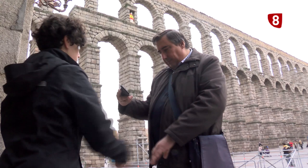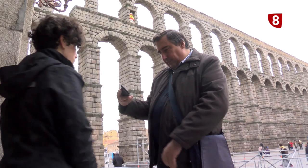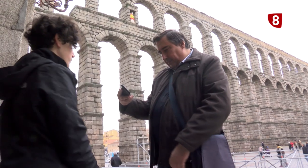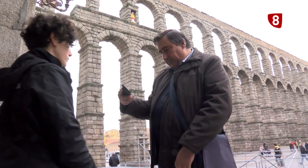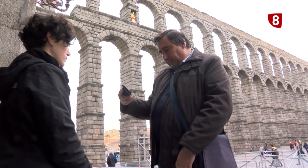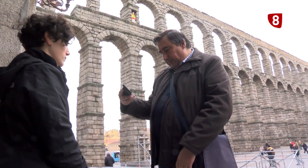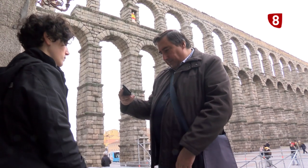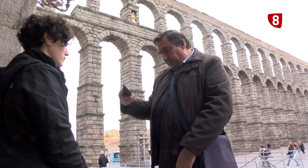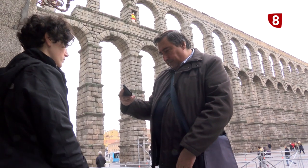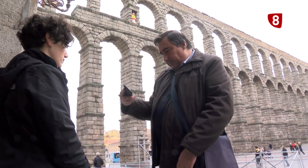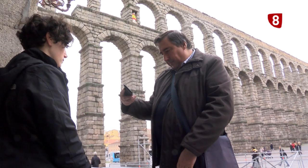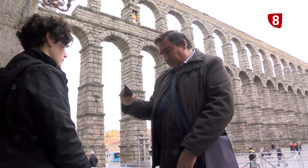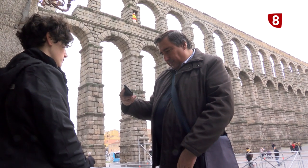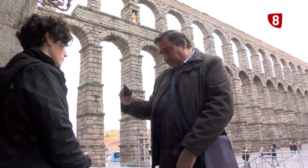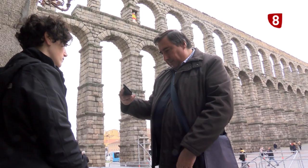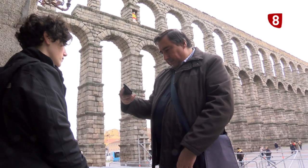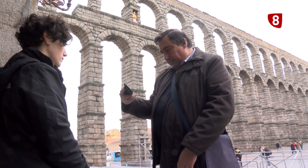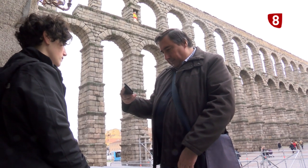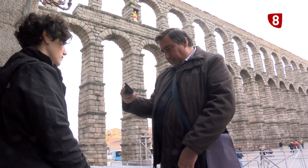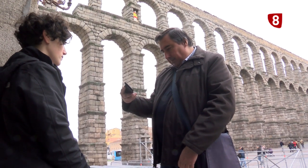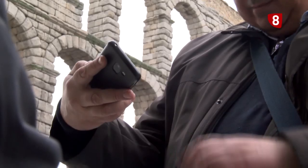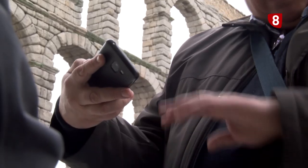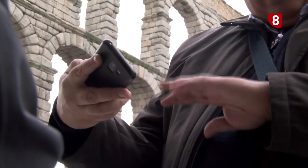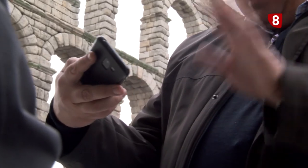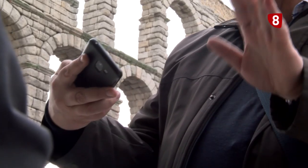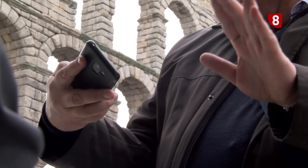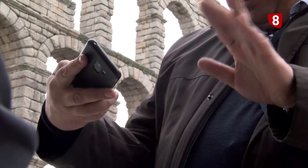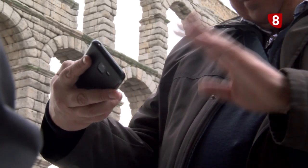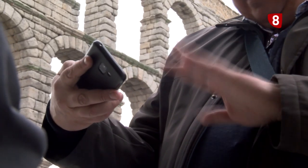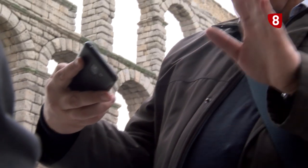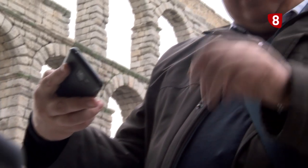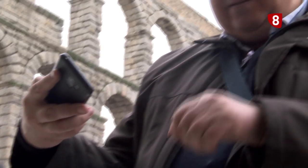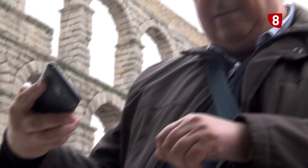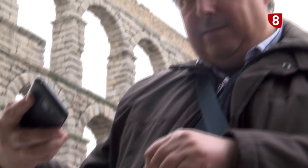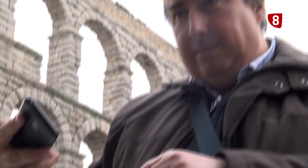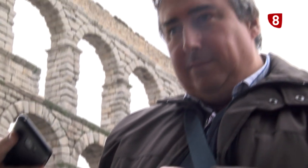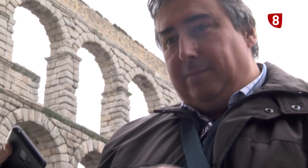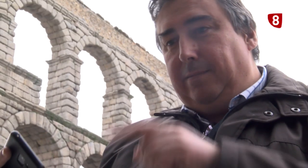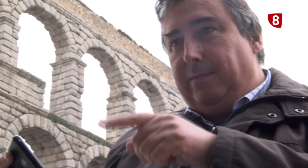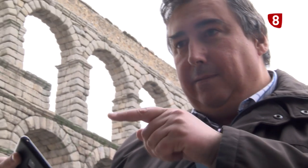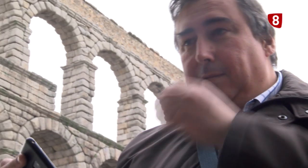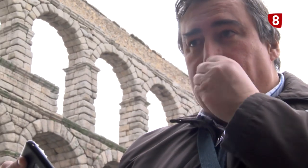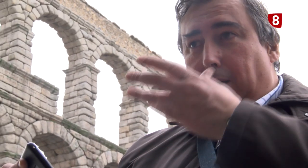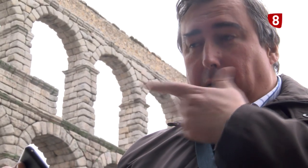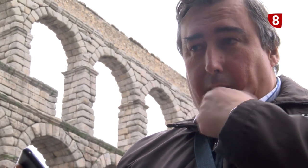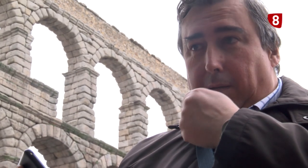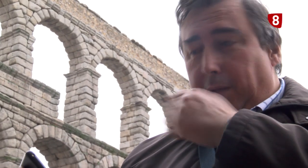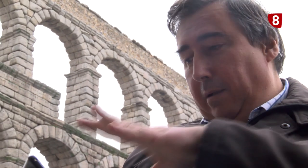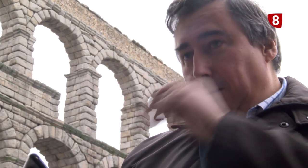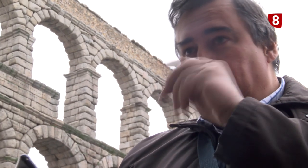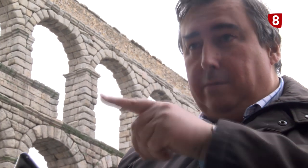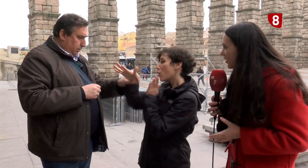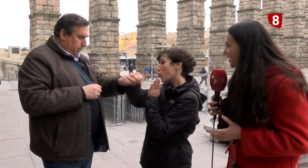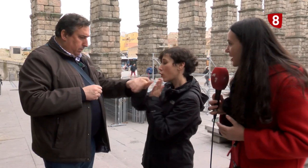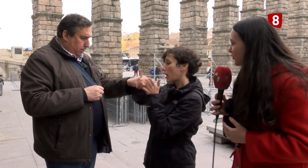una parte también que se llama cerca de mí que quiere decir que los monumentos museos que estén más cerca en un radio de hasta 100 kilómetros